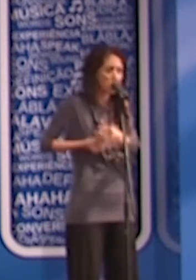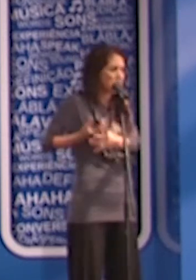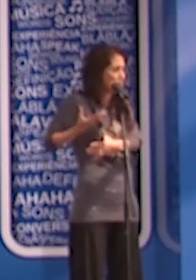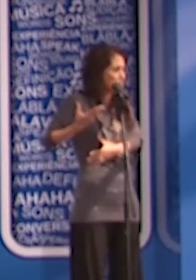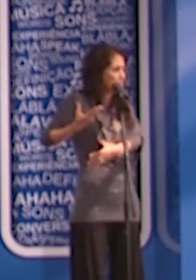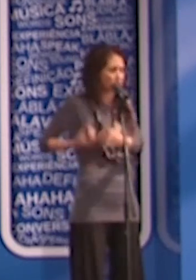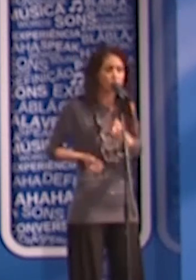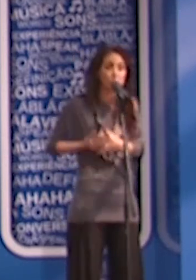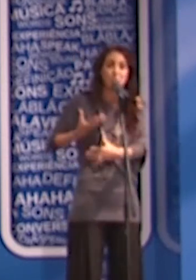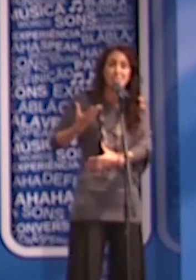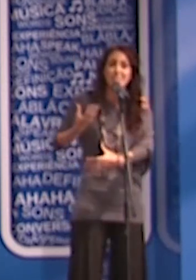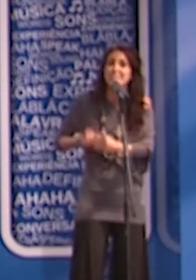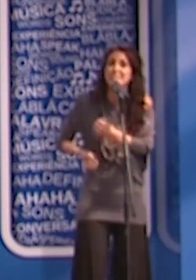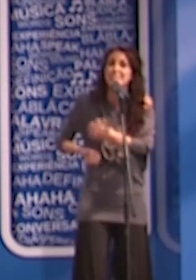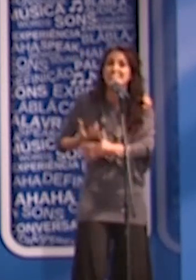pode